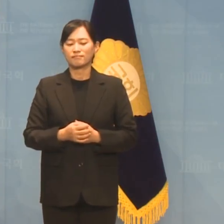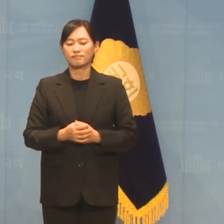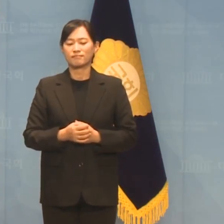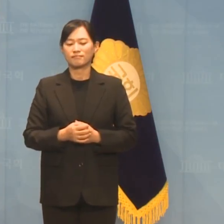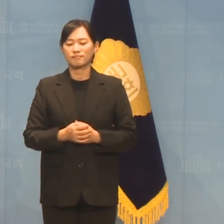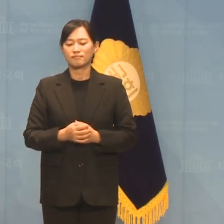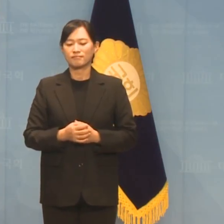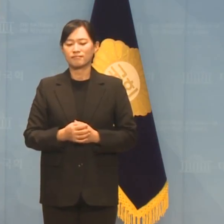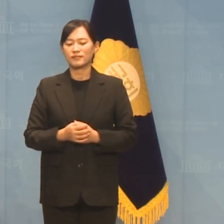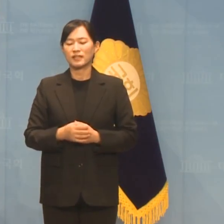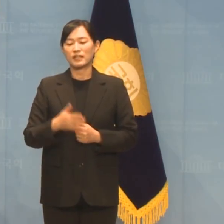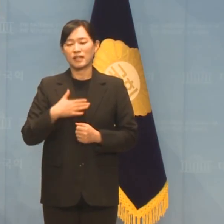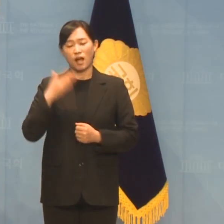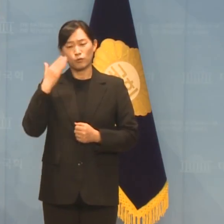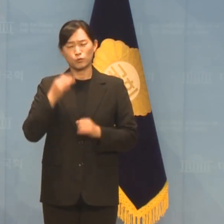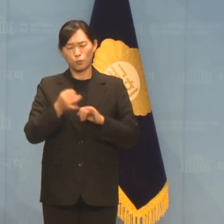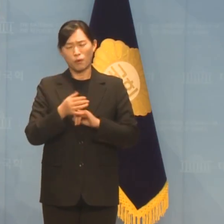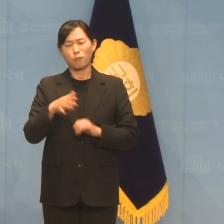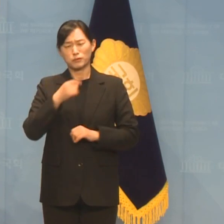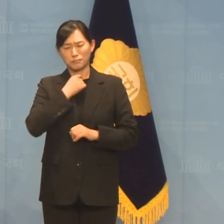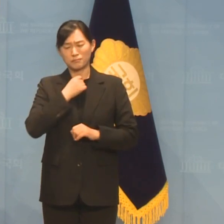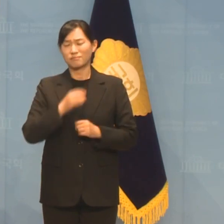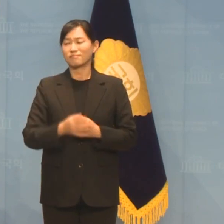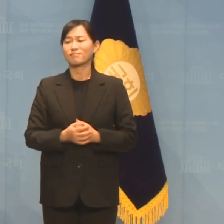나 한국으로 꼭 가고 싶어.